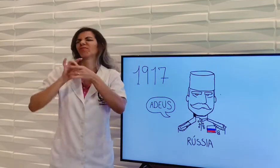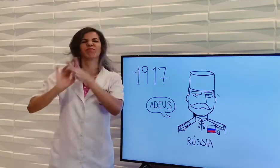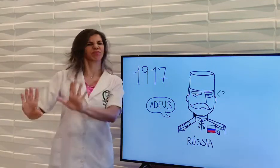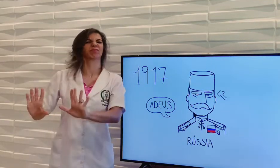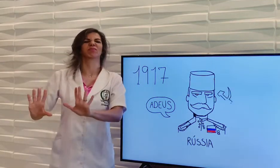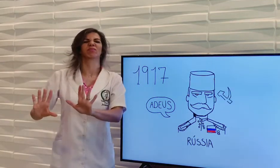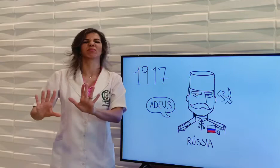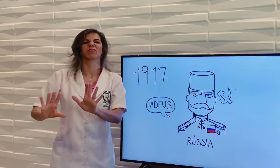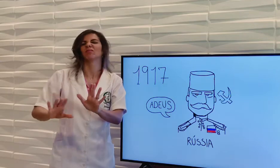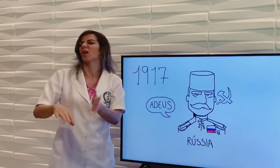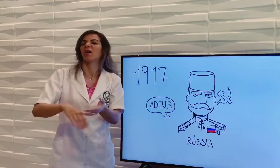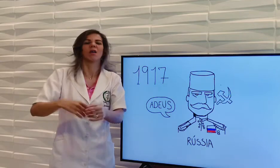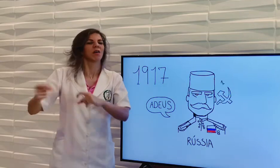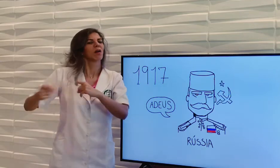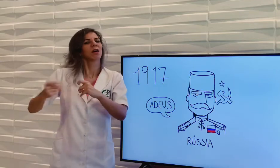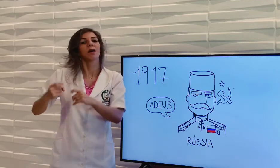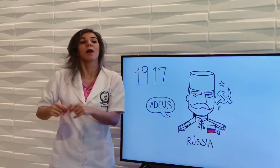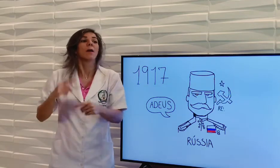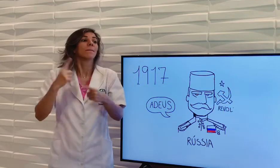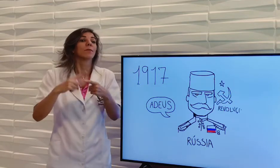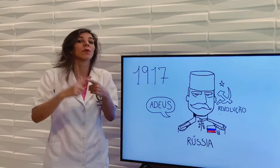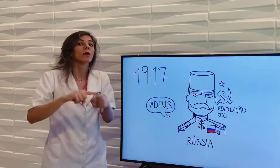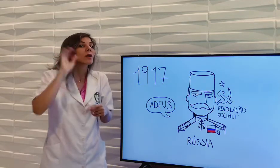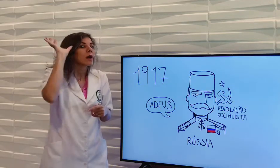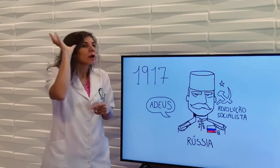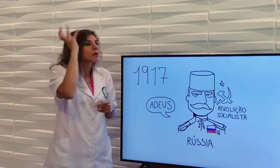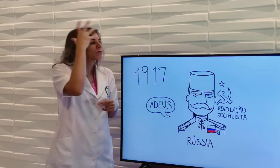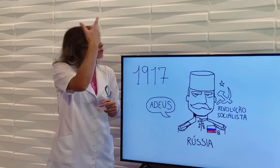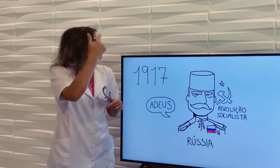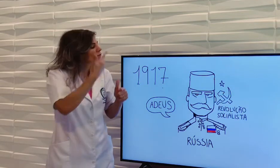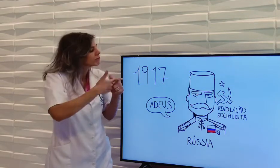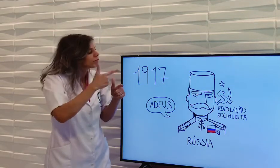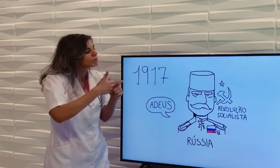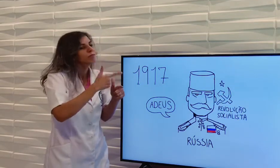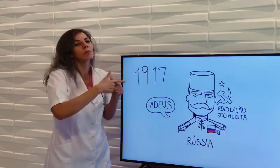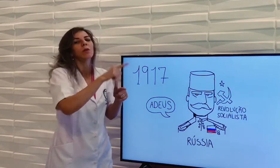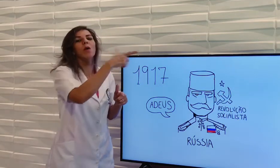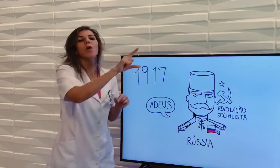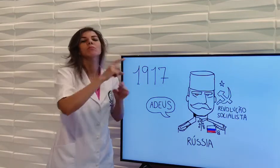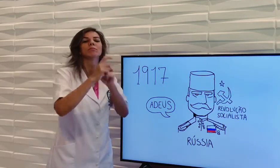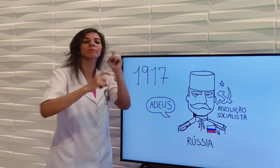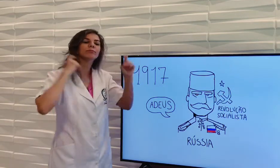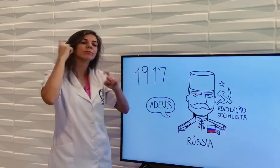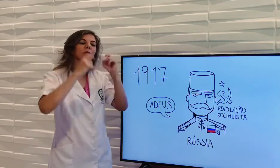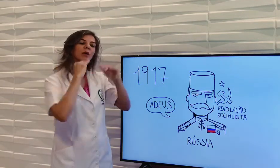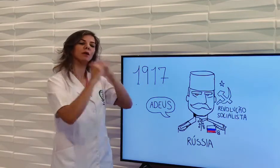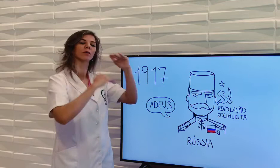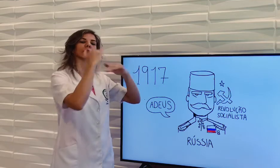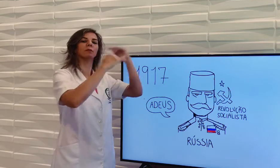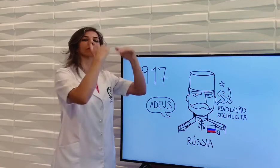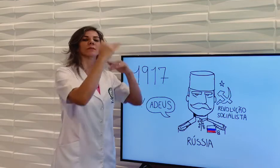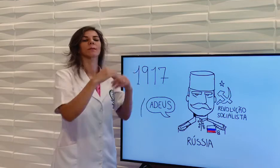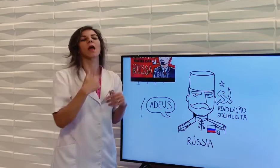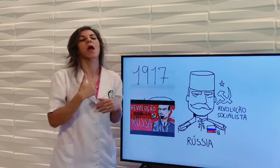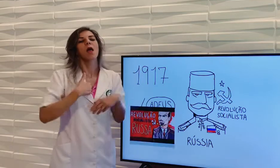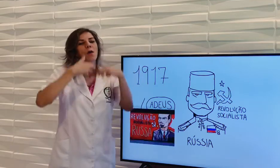para cuidar, como a Revolução Socialista que estava começando. E é um assunto muito longo que eu expliquei melhor nesse vídeo aqui.